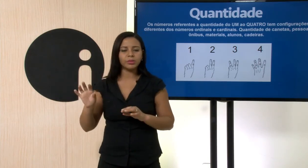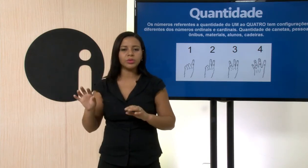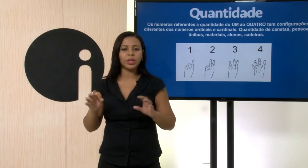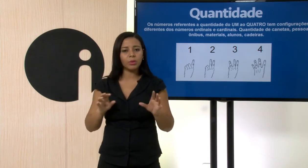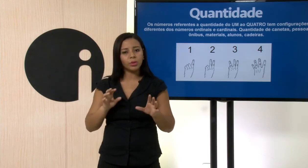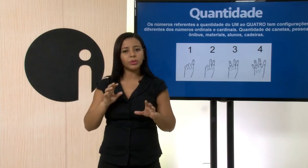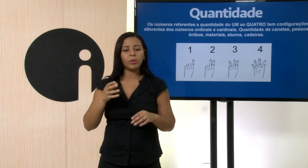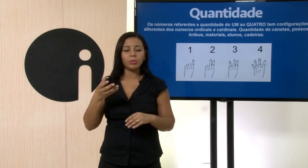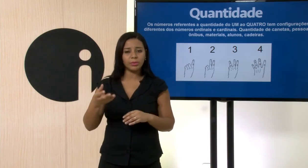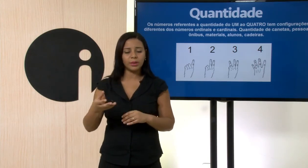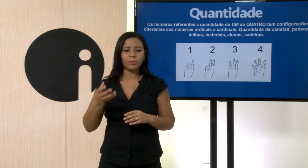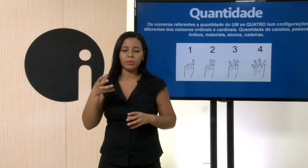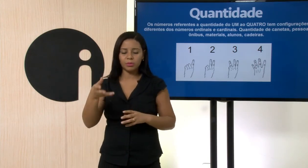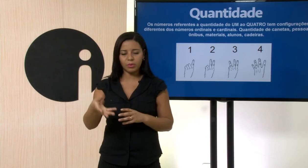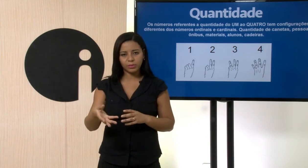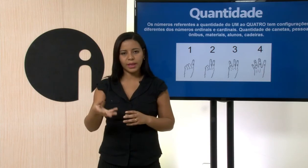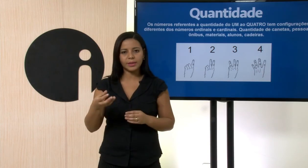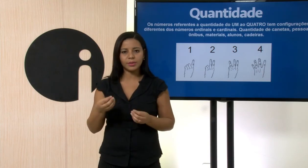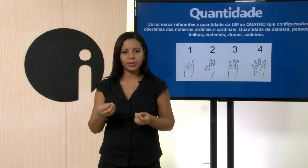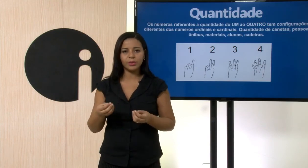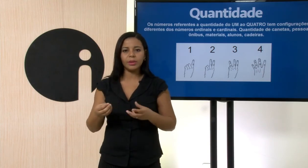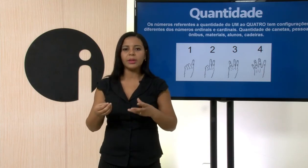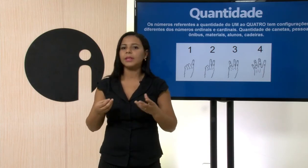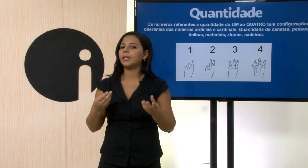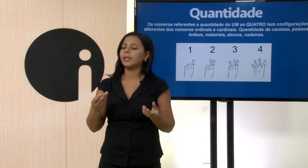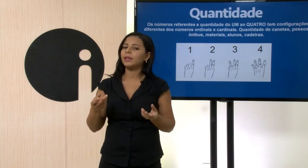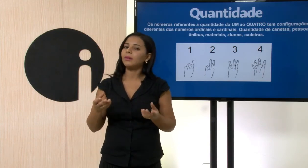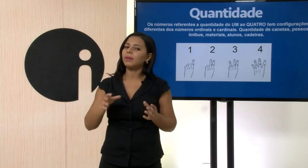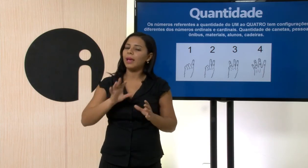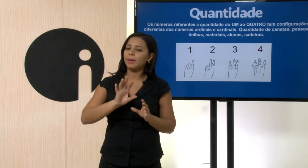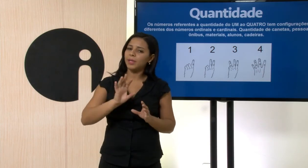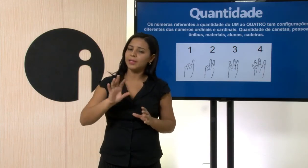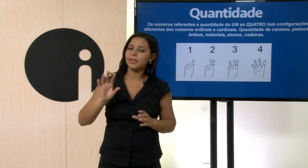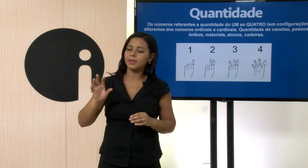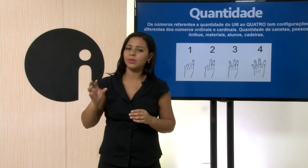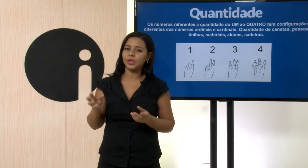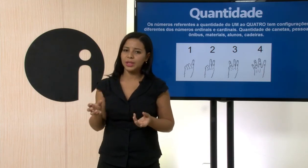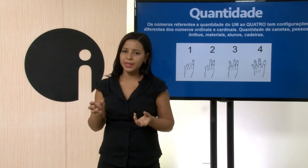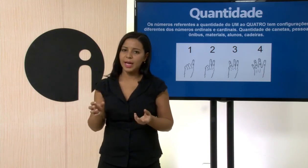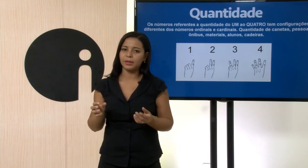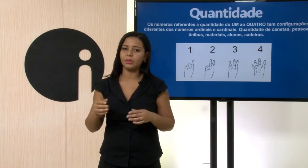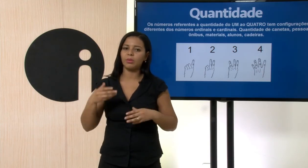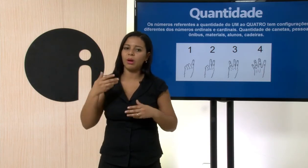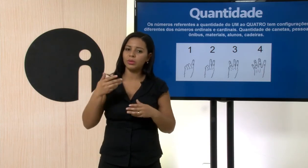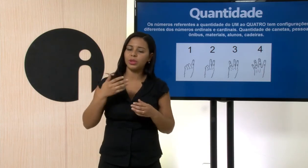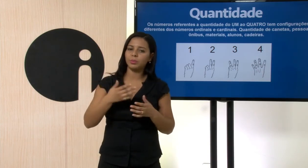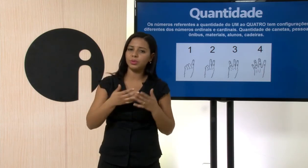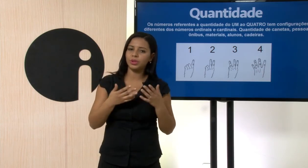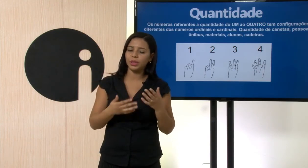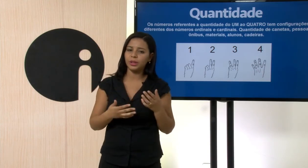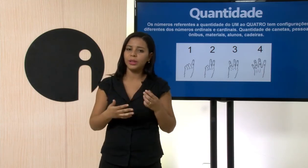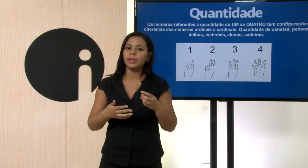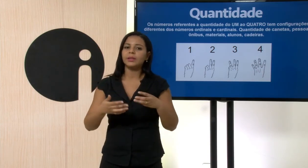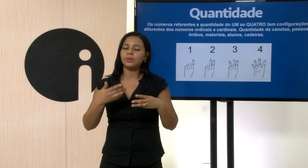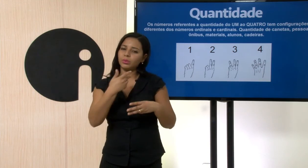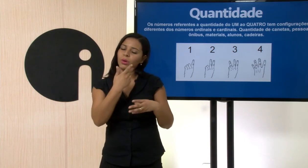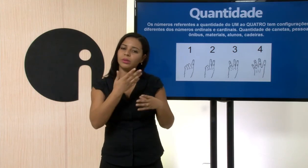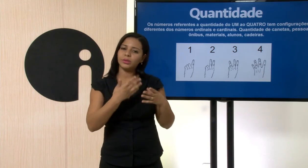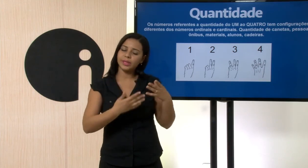números de acordo com o contexto que precisa ser utilizado. Qual dos